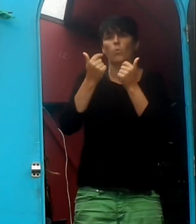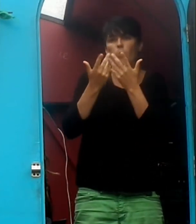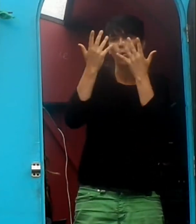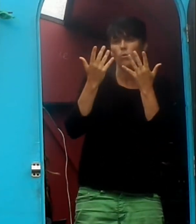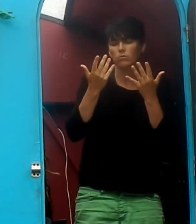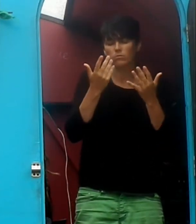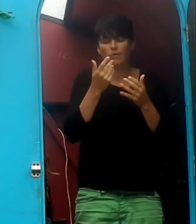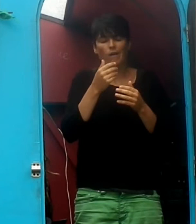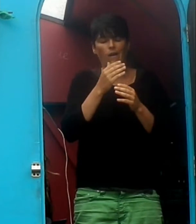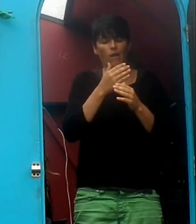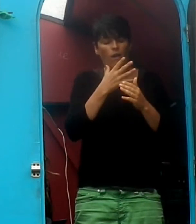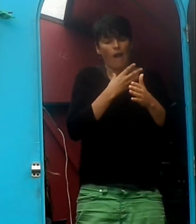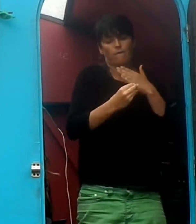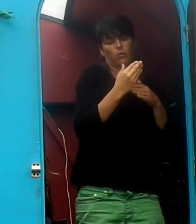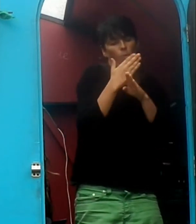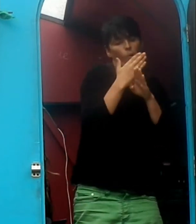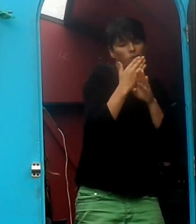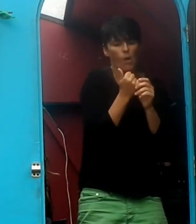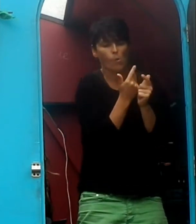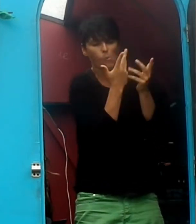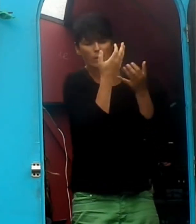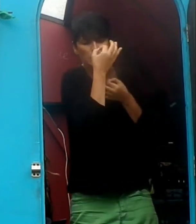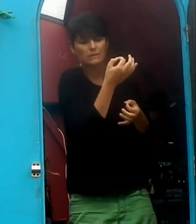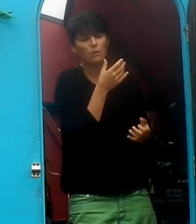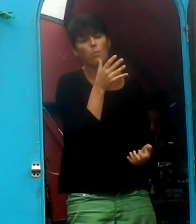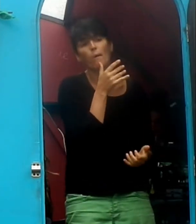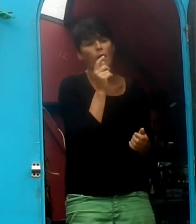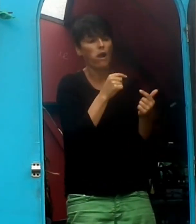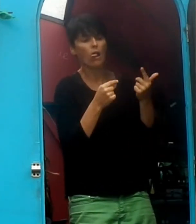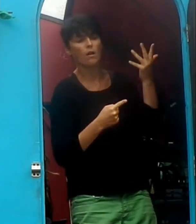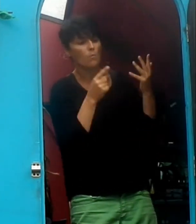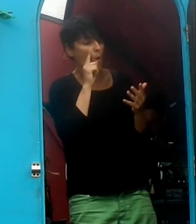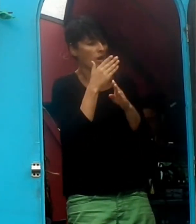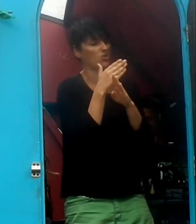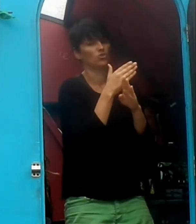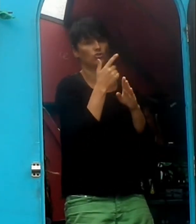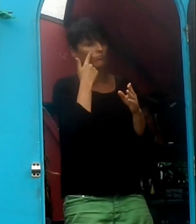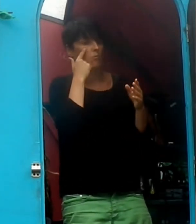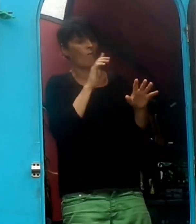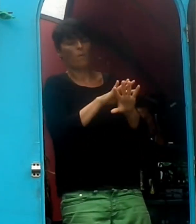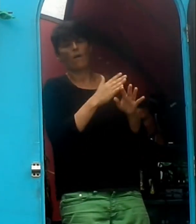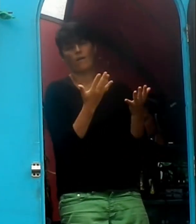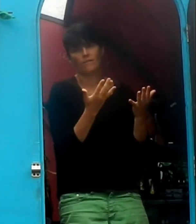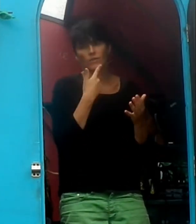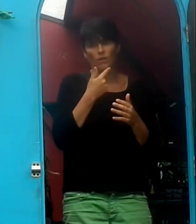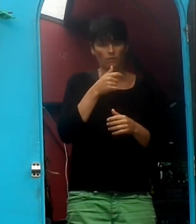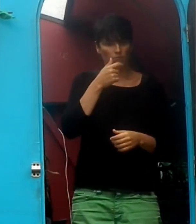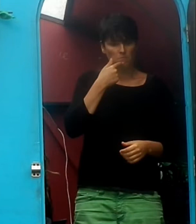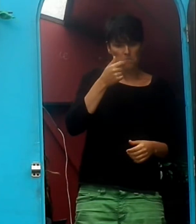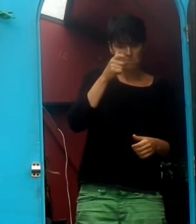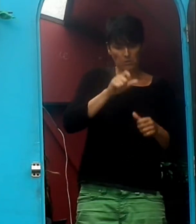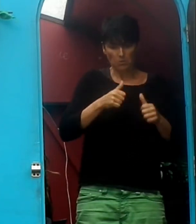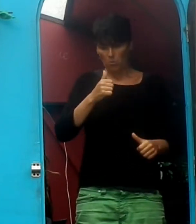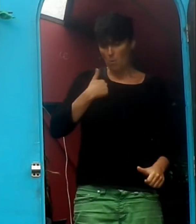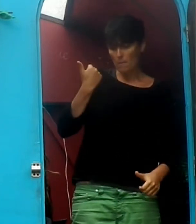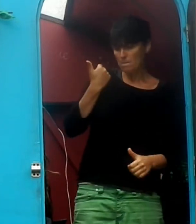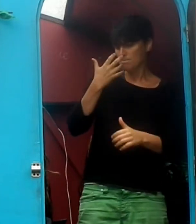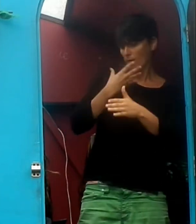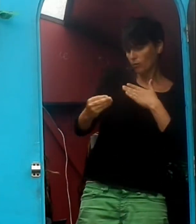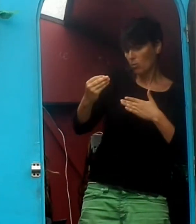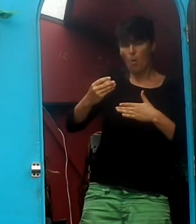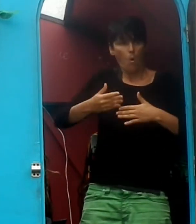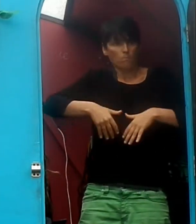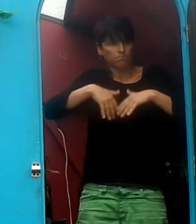pour la bonne raison que c'est justement clandestin. Ces personnes, elles doivent trouver des moyens d'avorter. Quand elles sont dans des gros